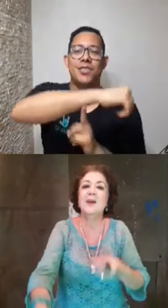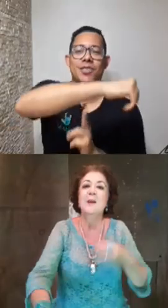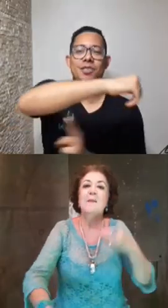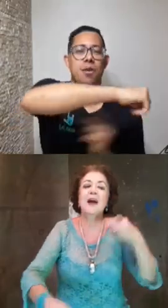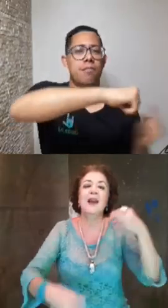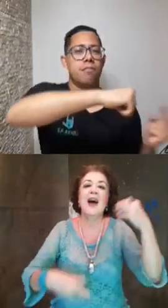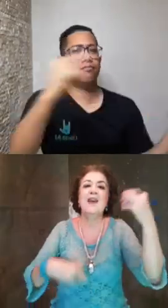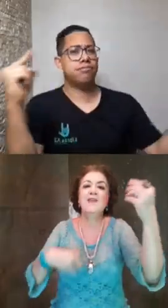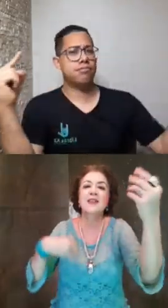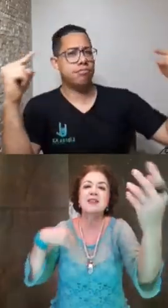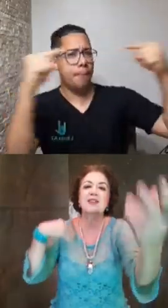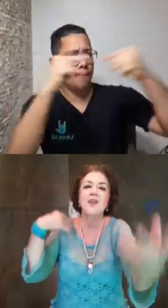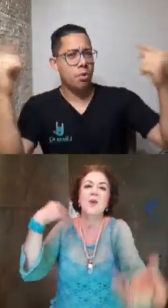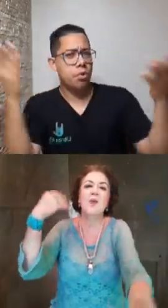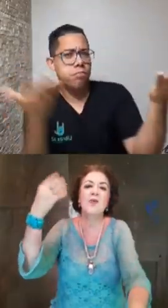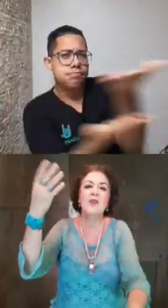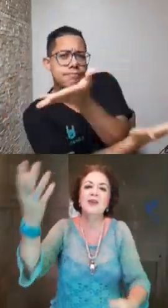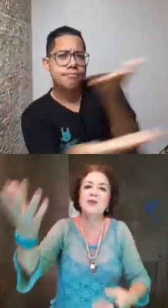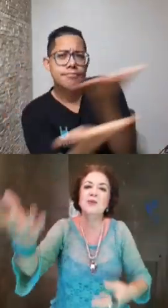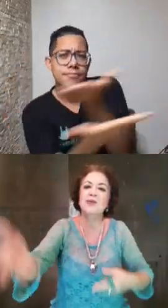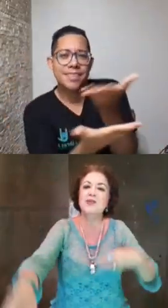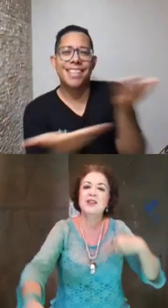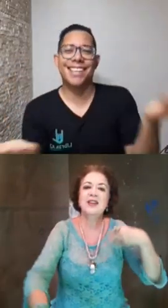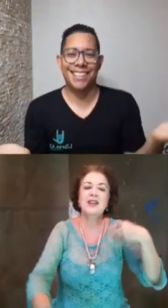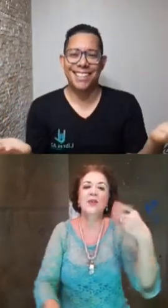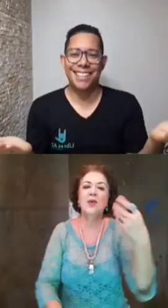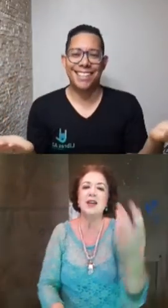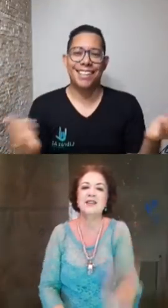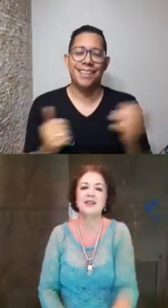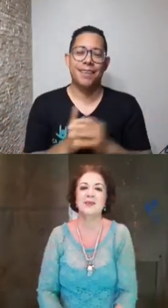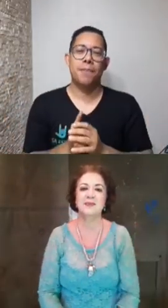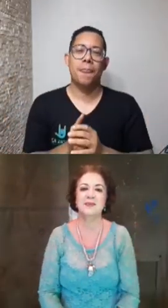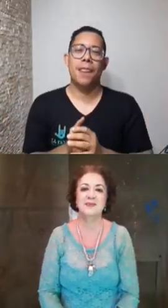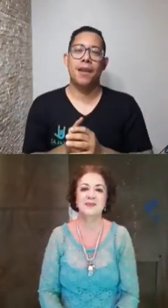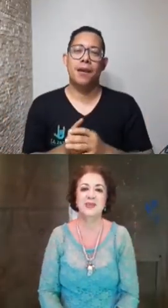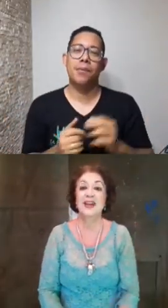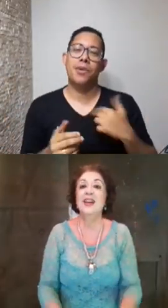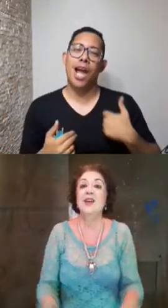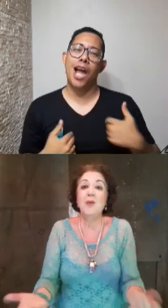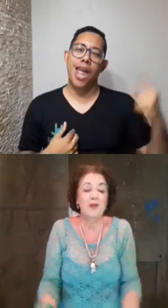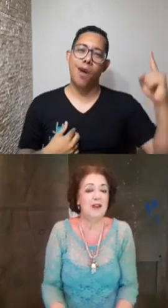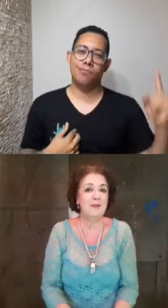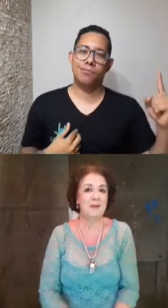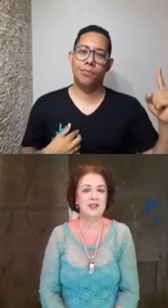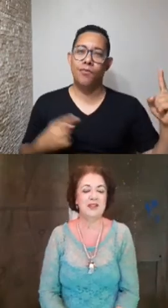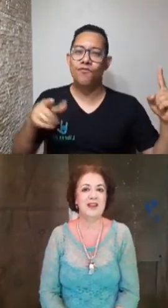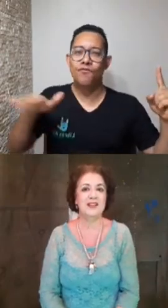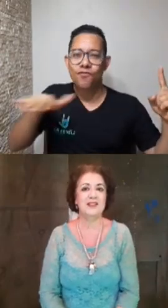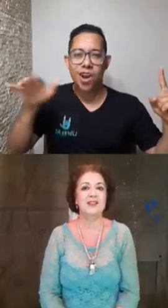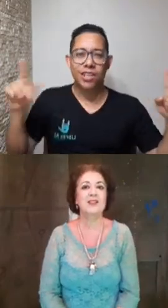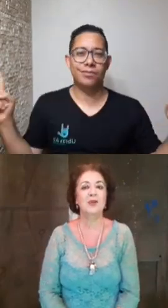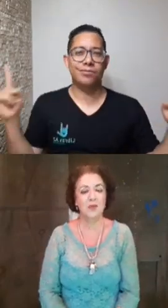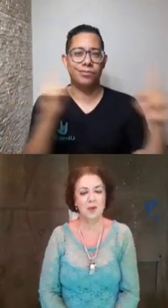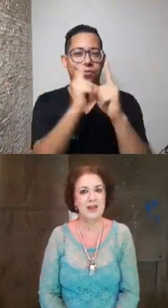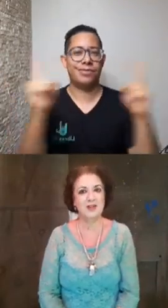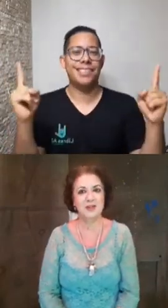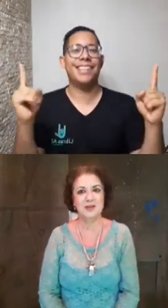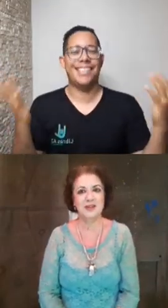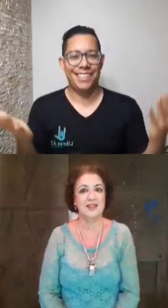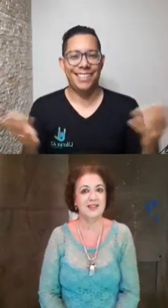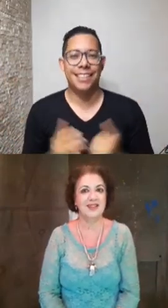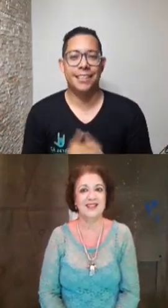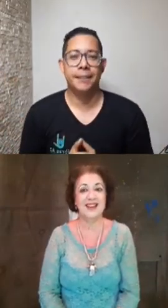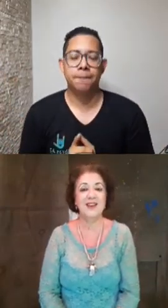entre palavras, ouvidos e coração. E como eu falei para vocês no